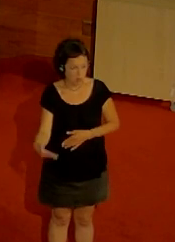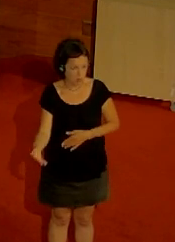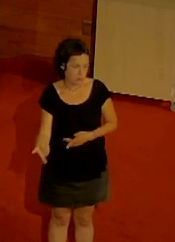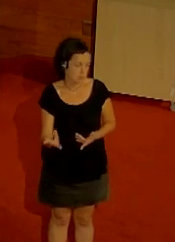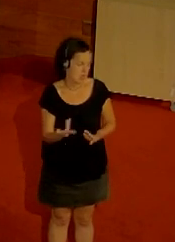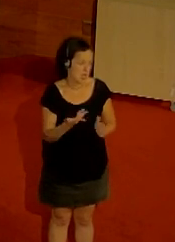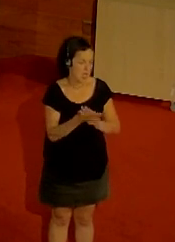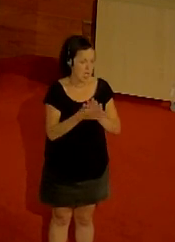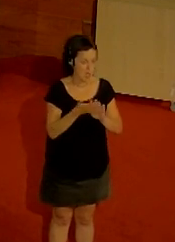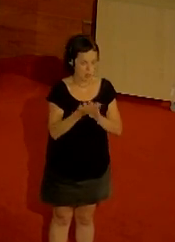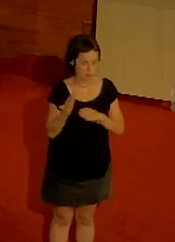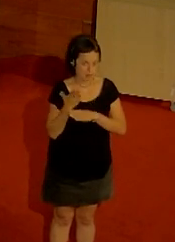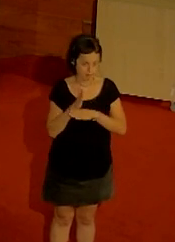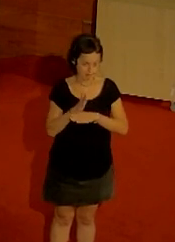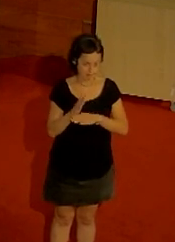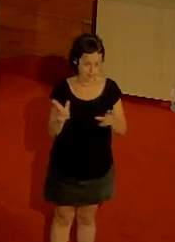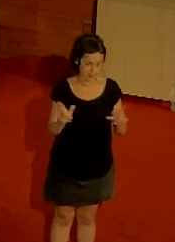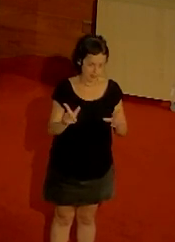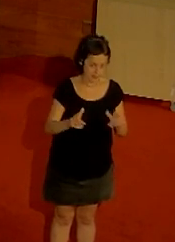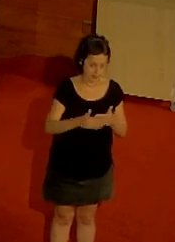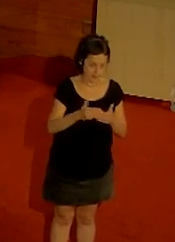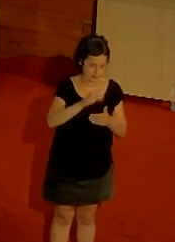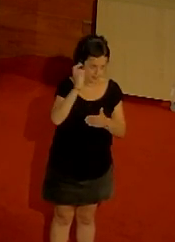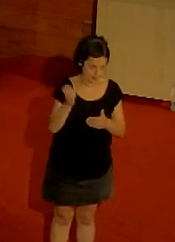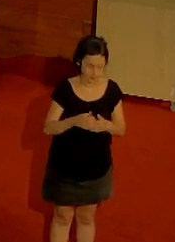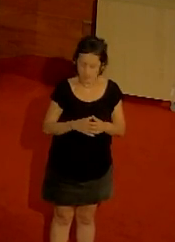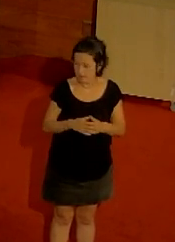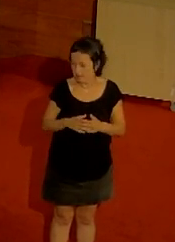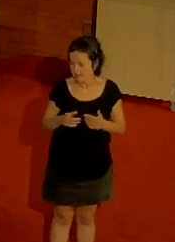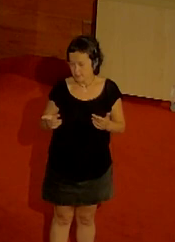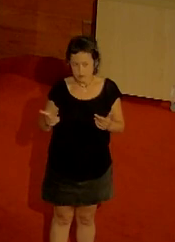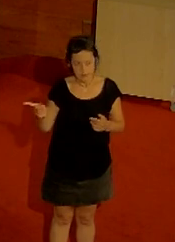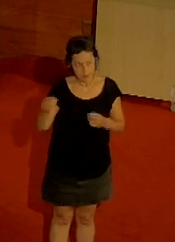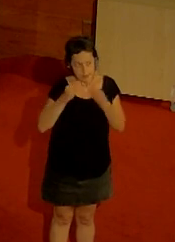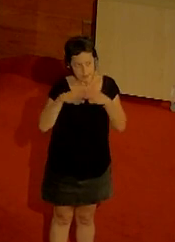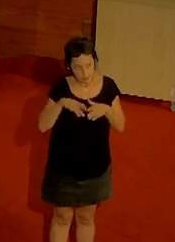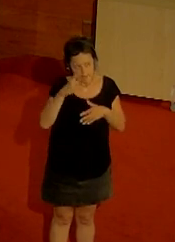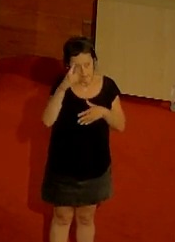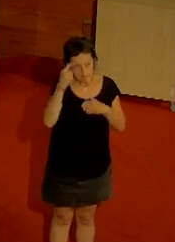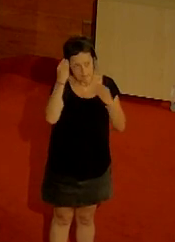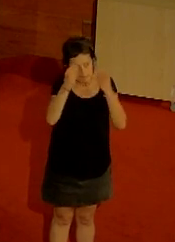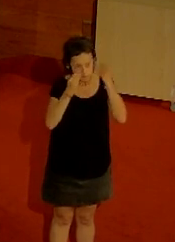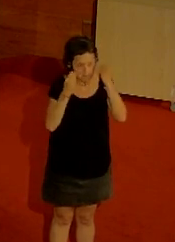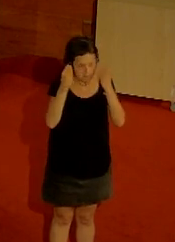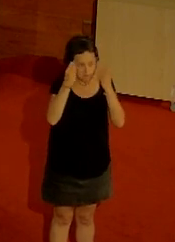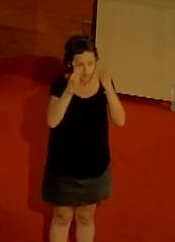mediática, ¿no? Y como que tengo esa historia que me sigue dando vueltas y soy consciente